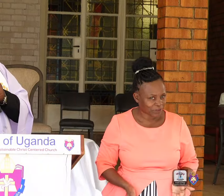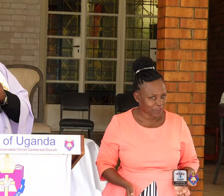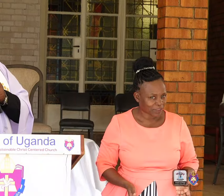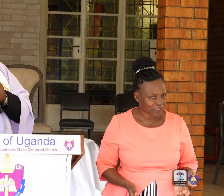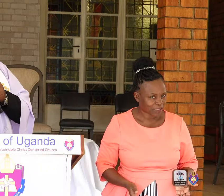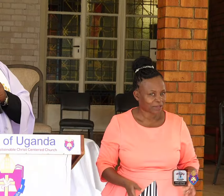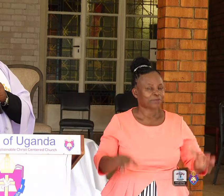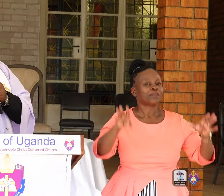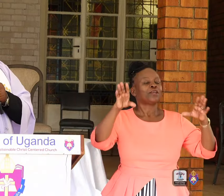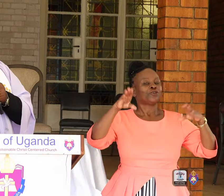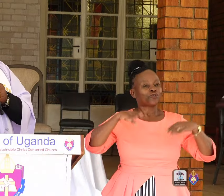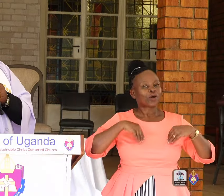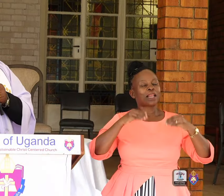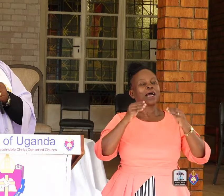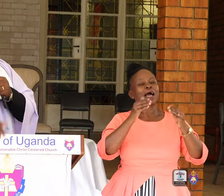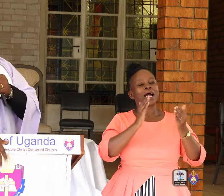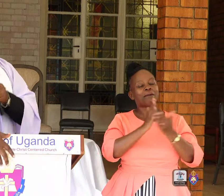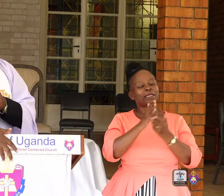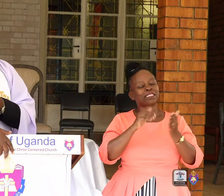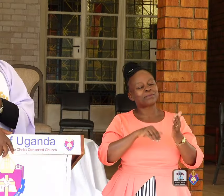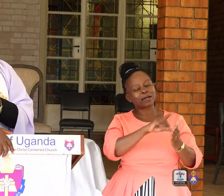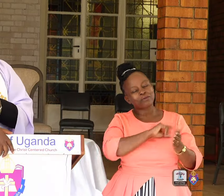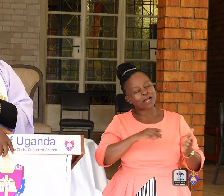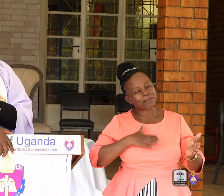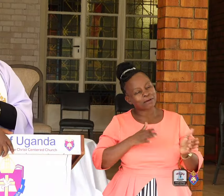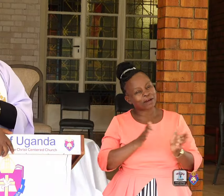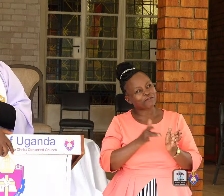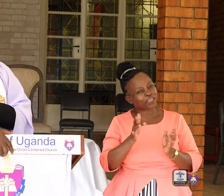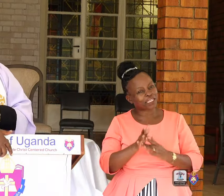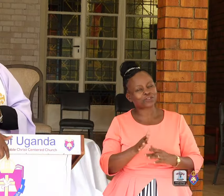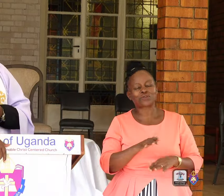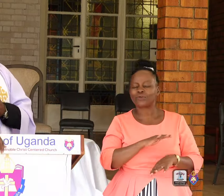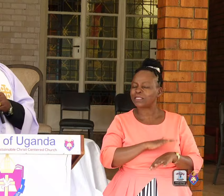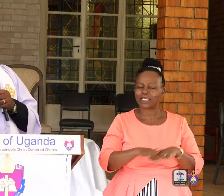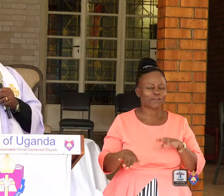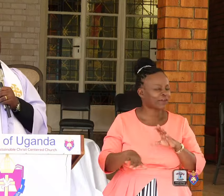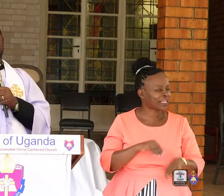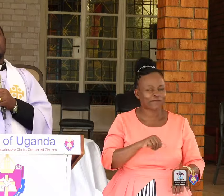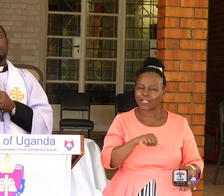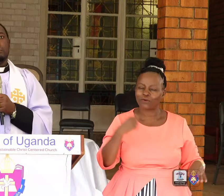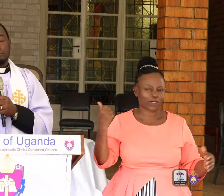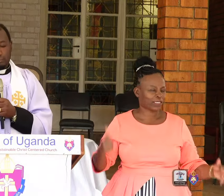twala amazima agali mukama waffe Yesu togenda kwejjusa